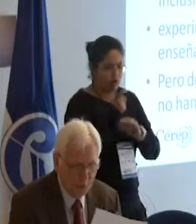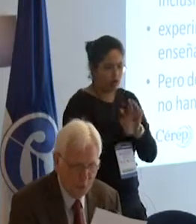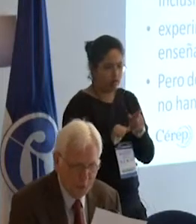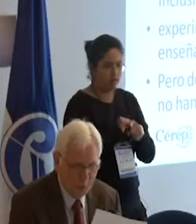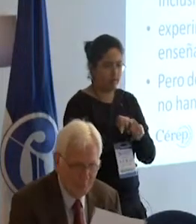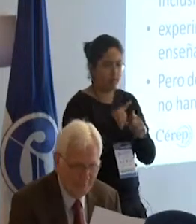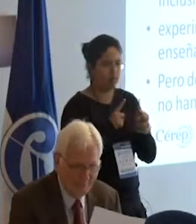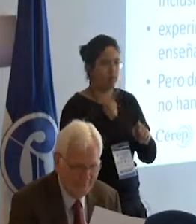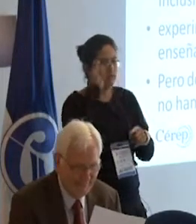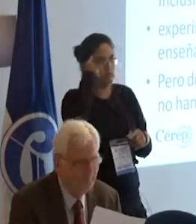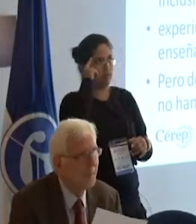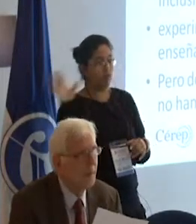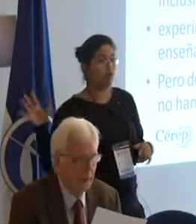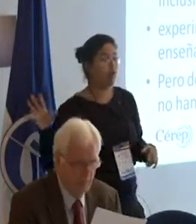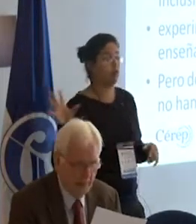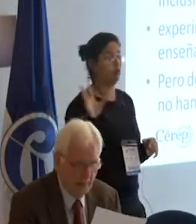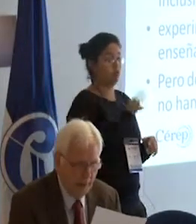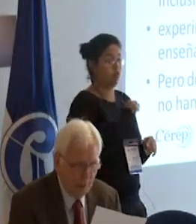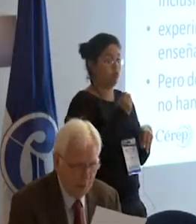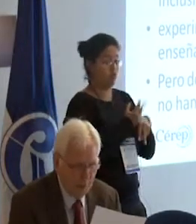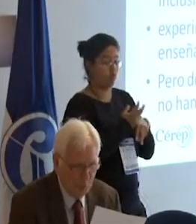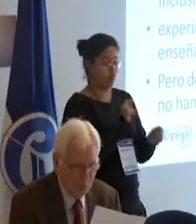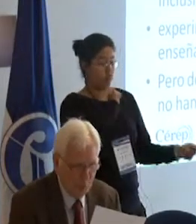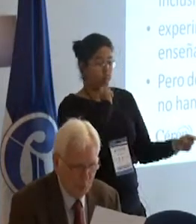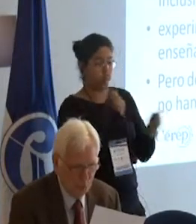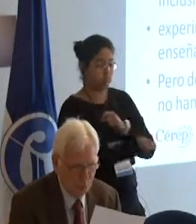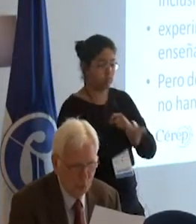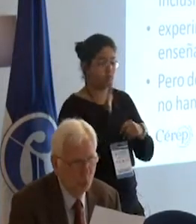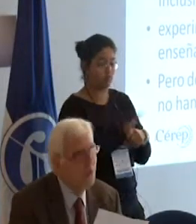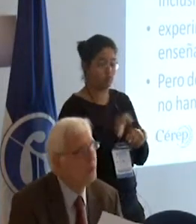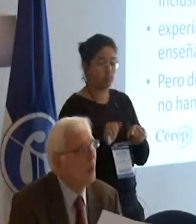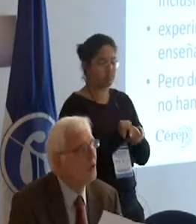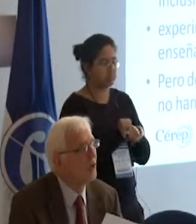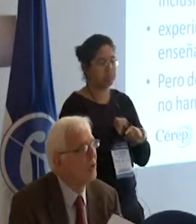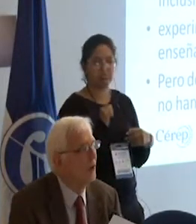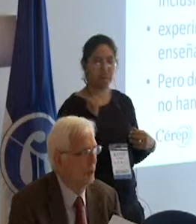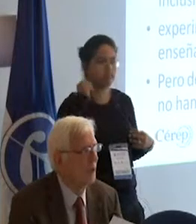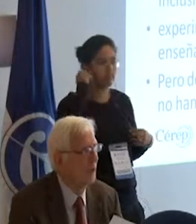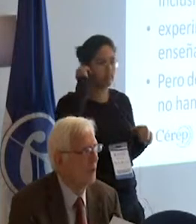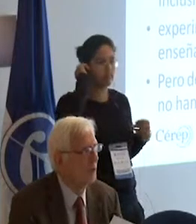todos los docentes cambian sus prácticas. Y